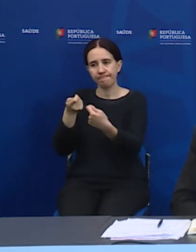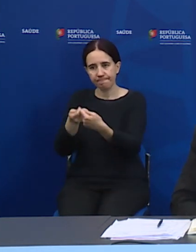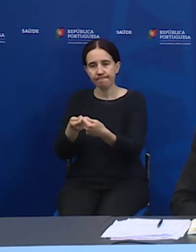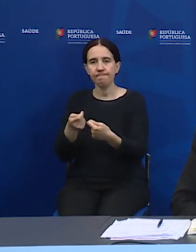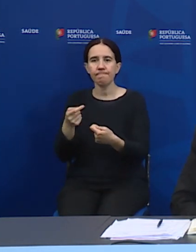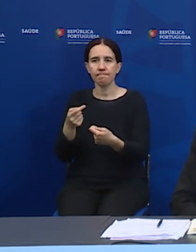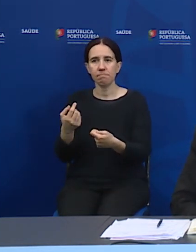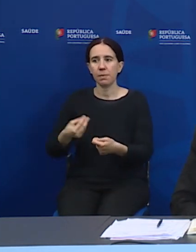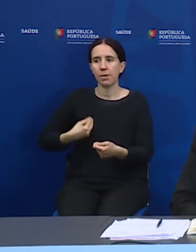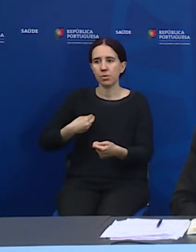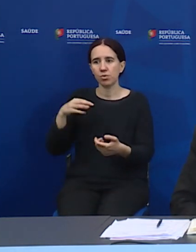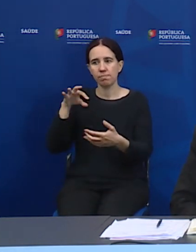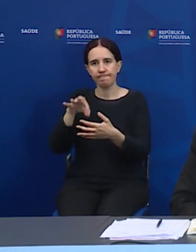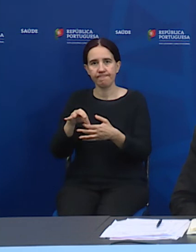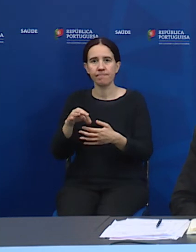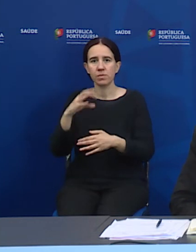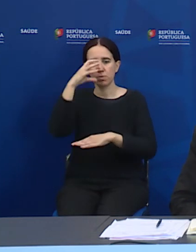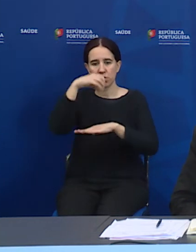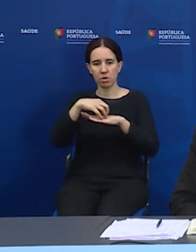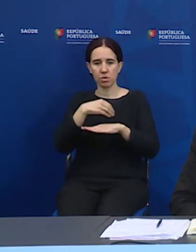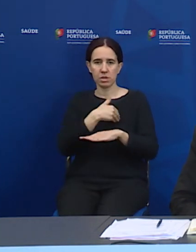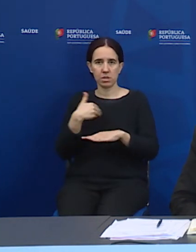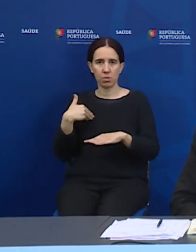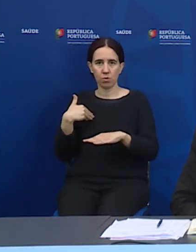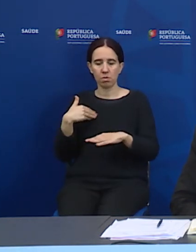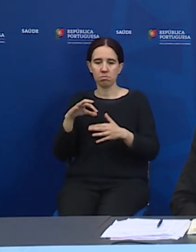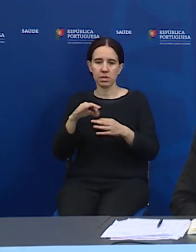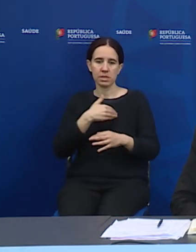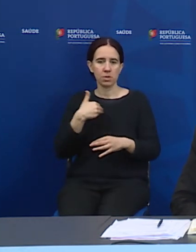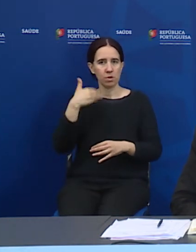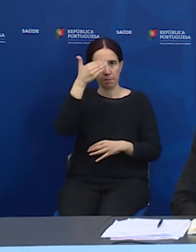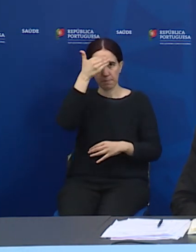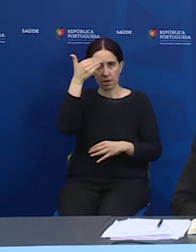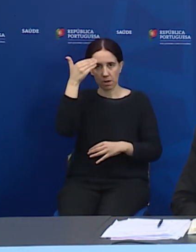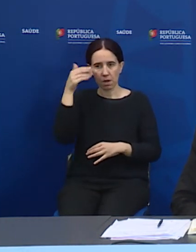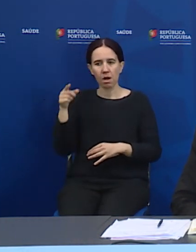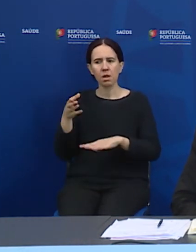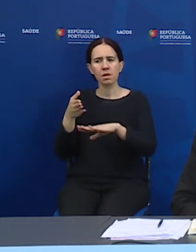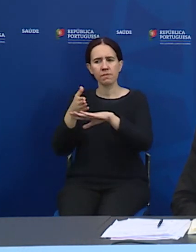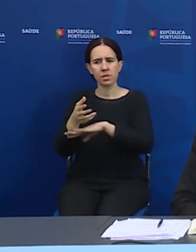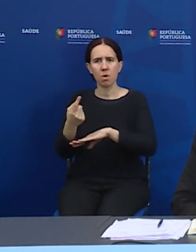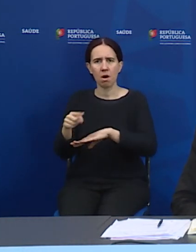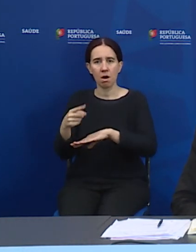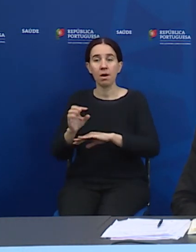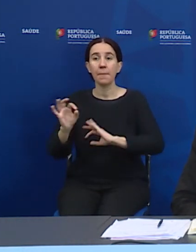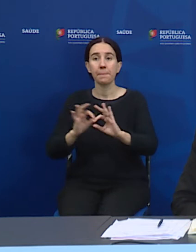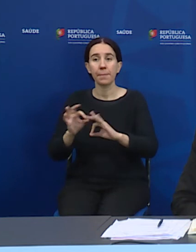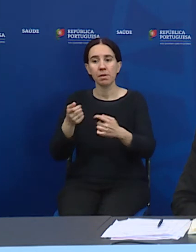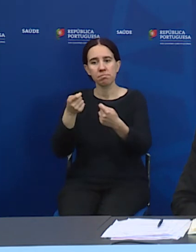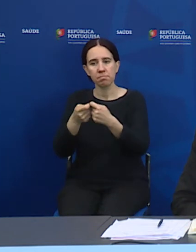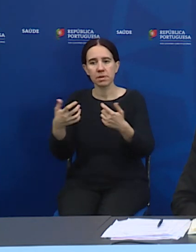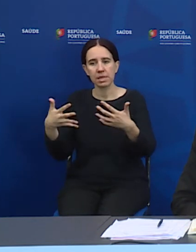resposta naquilo que são as preocupações do ministério da saúde relativamente à saúde mental tenha intervido naquilo que é a prepara